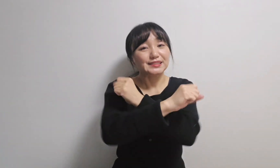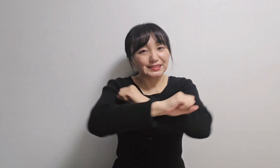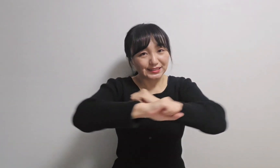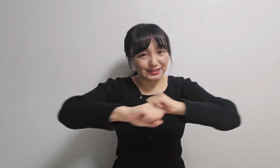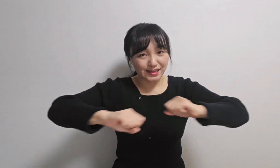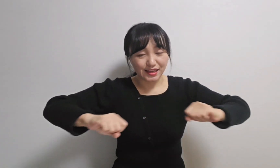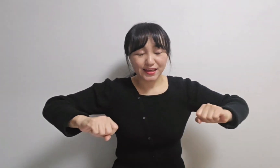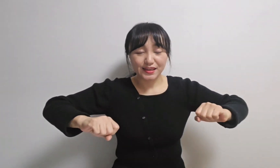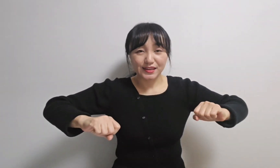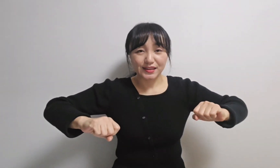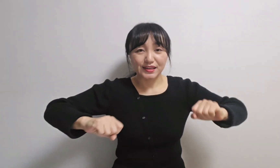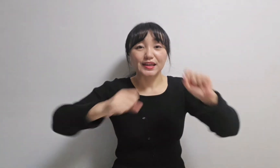들에